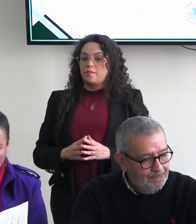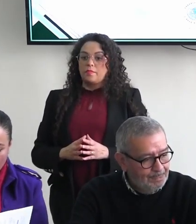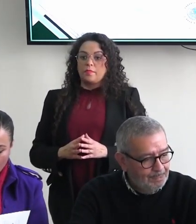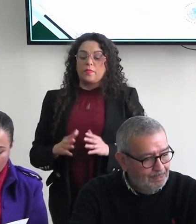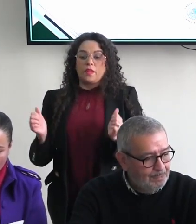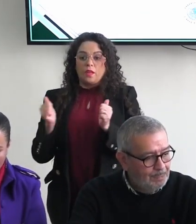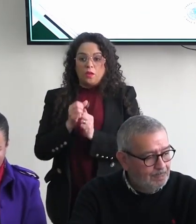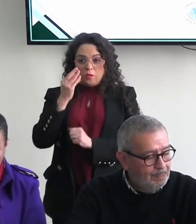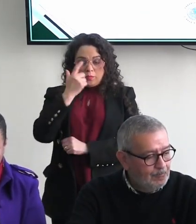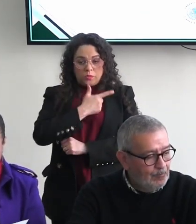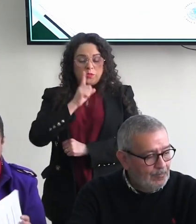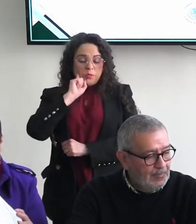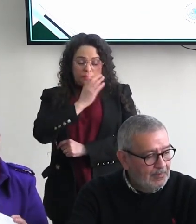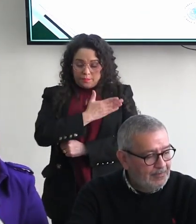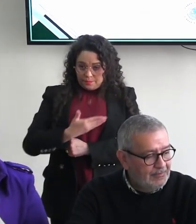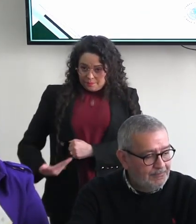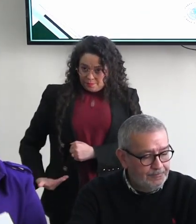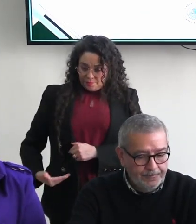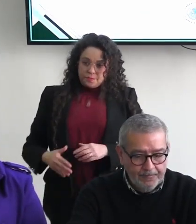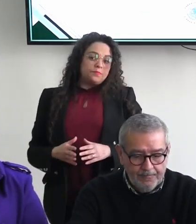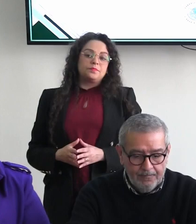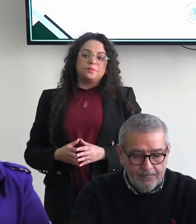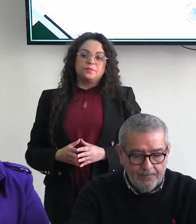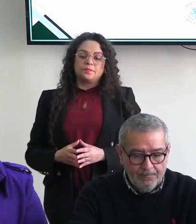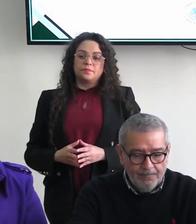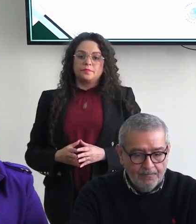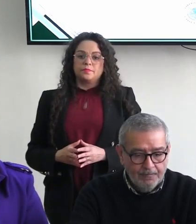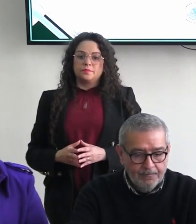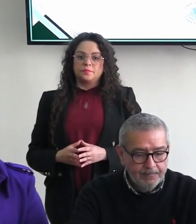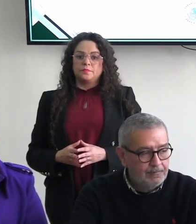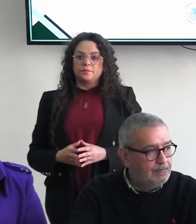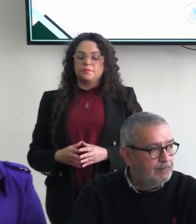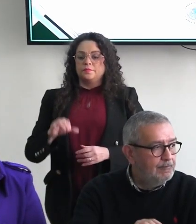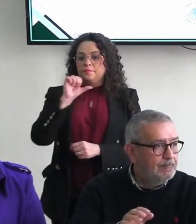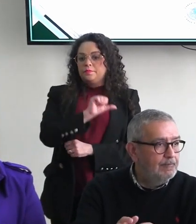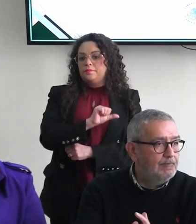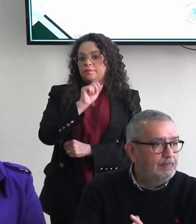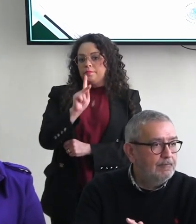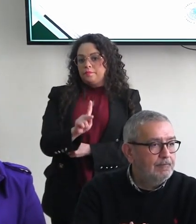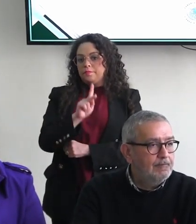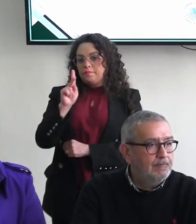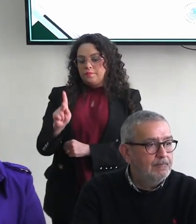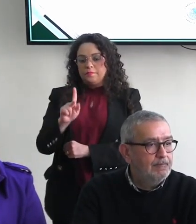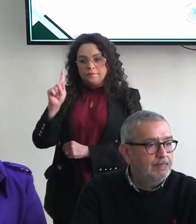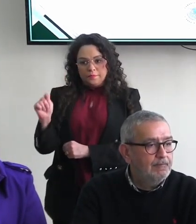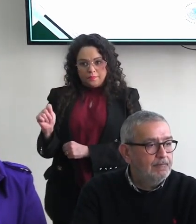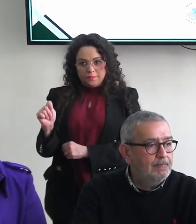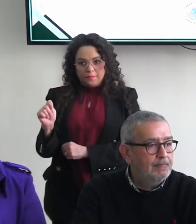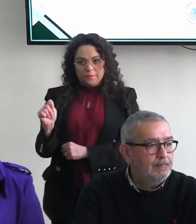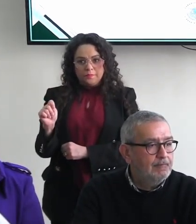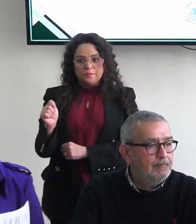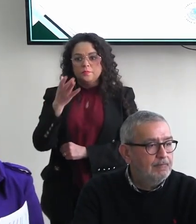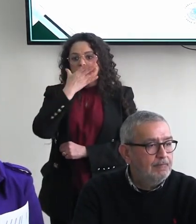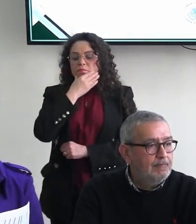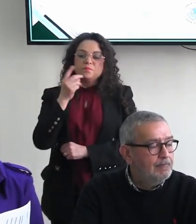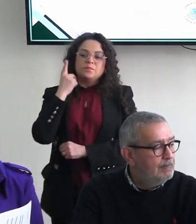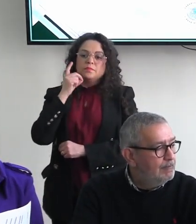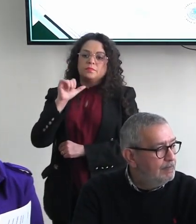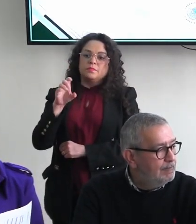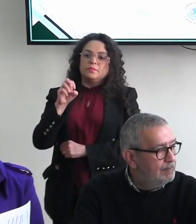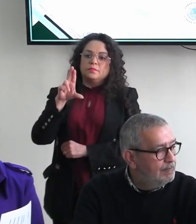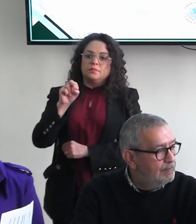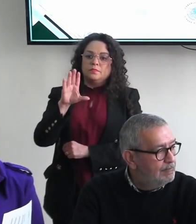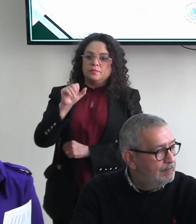Con mucho gusto, diputada presidenta. De la Asociación Parlamentaria Progresista por la Transformación, el diputado